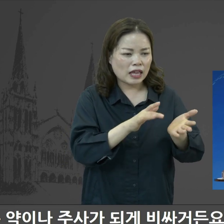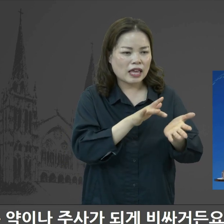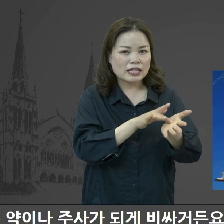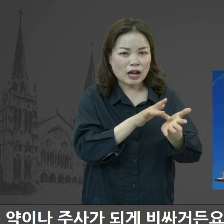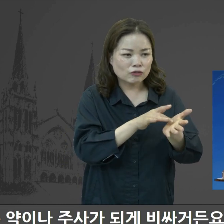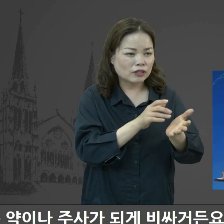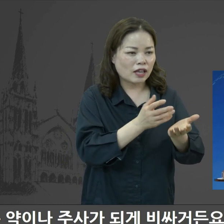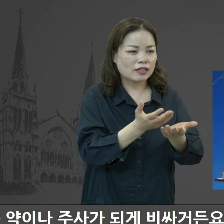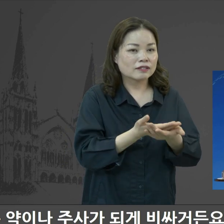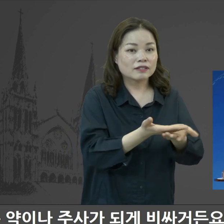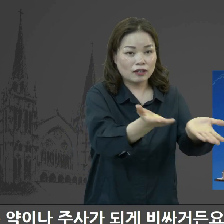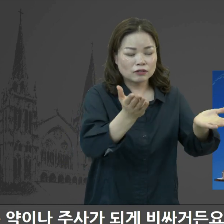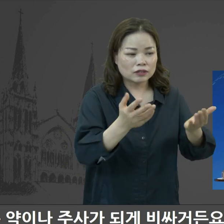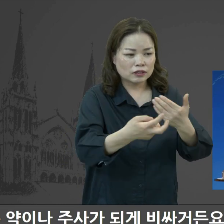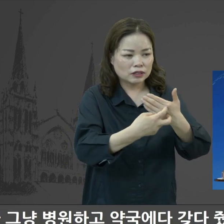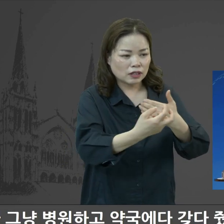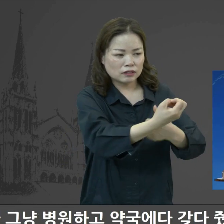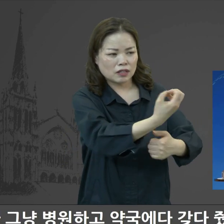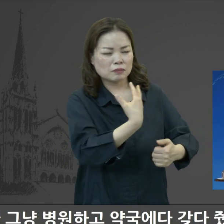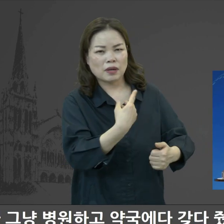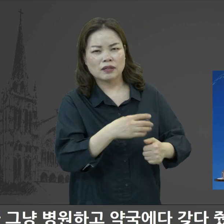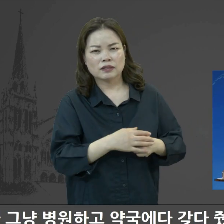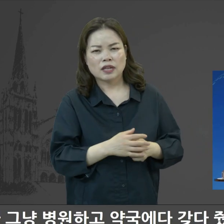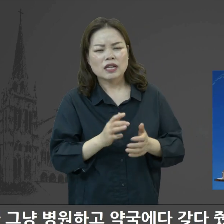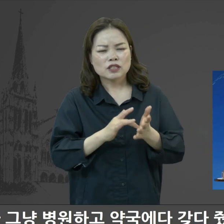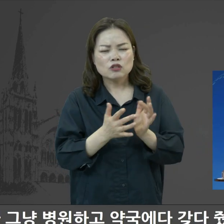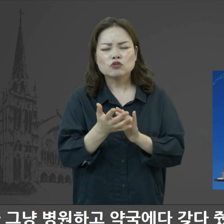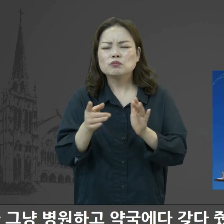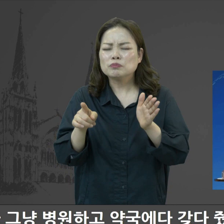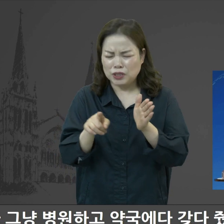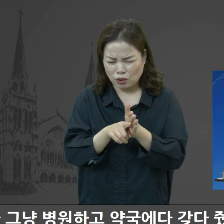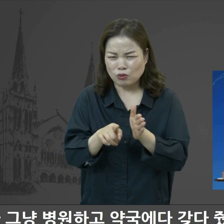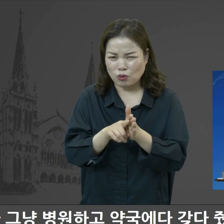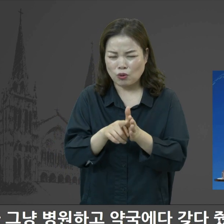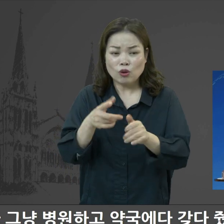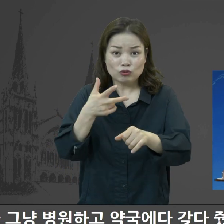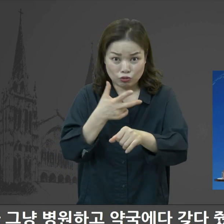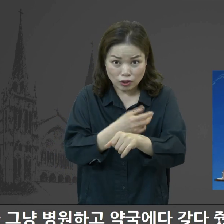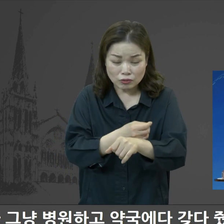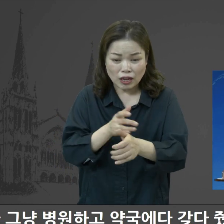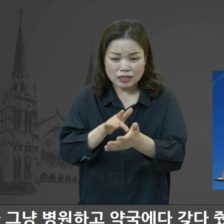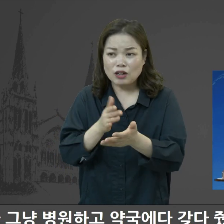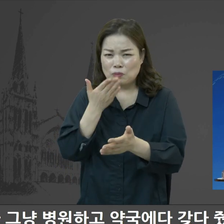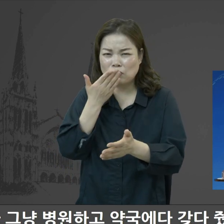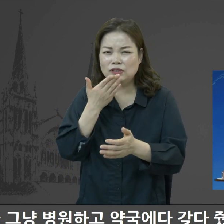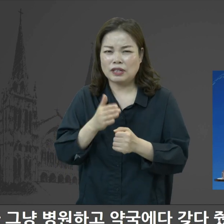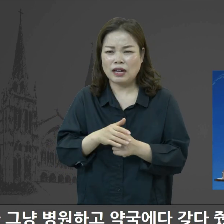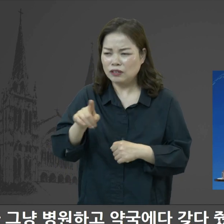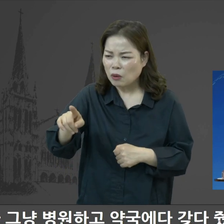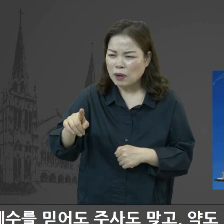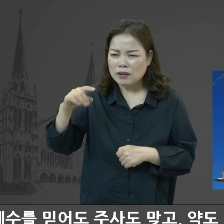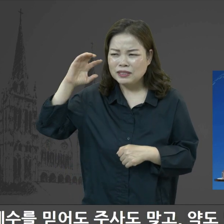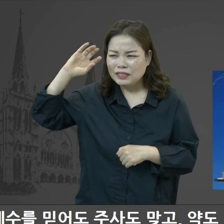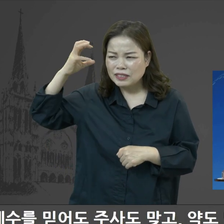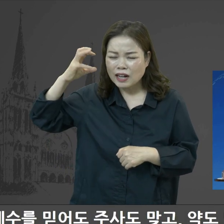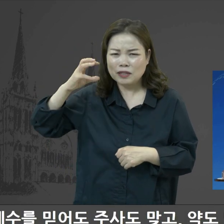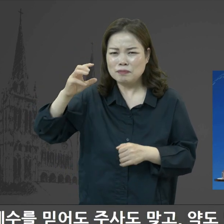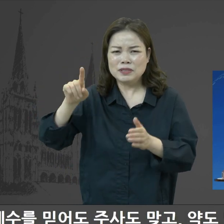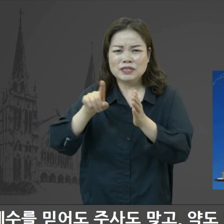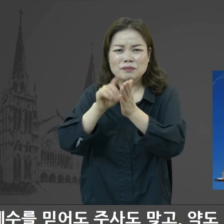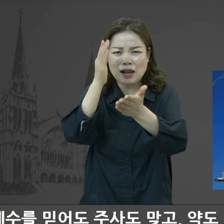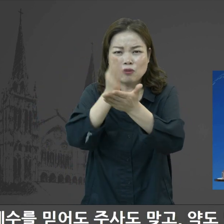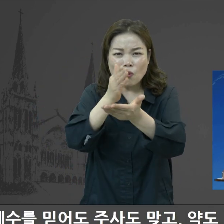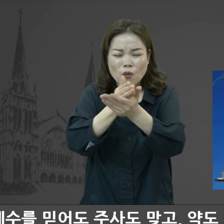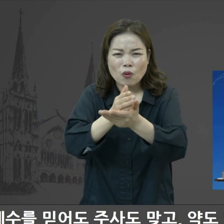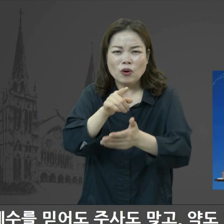줬어요. 그랬더니 의사 선생님이랑이 예수를 믿어도 주사도 맞고 약도 먹는데요. 너만 미치게 믿지 말래요.